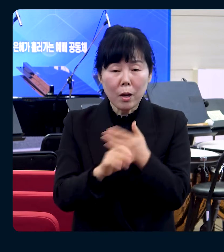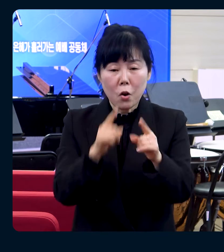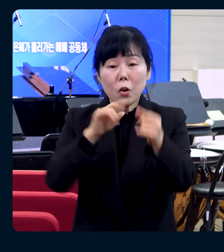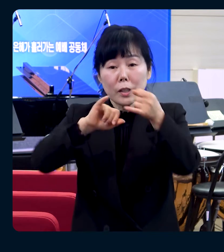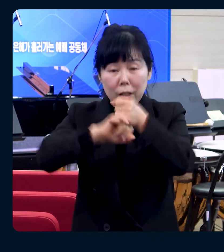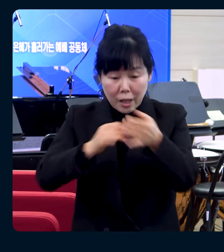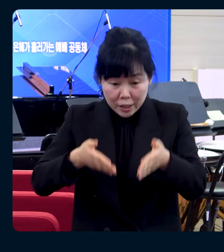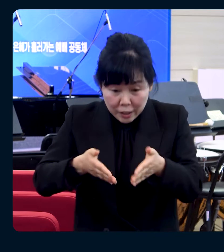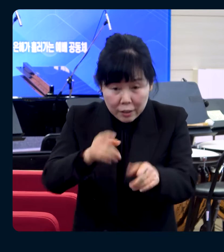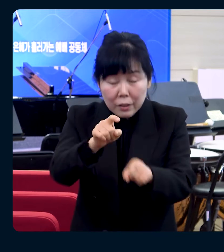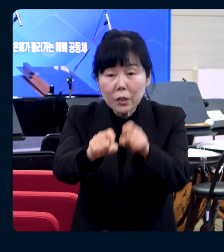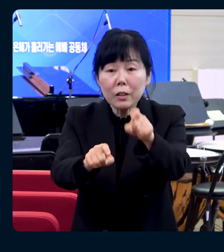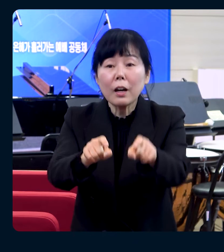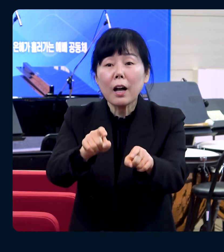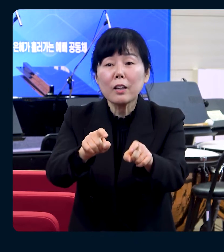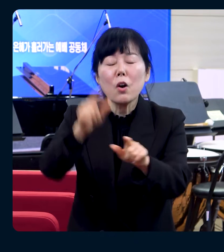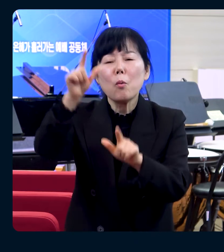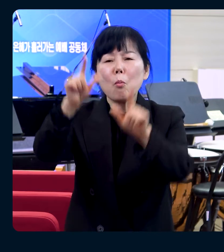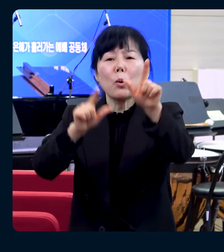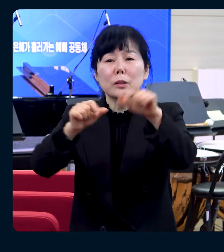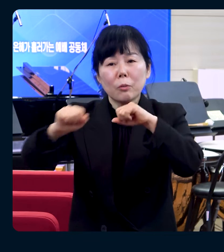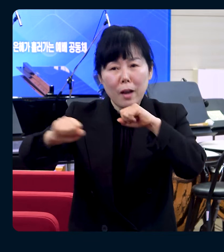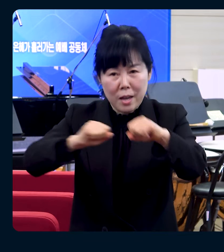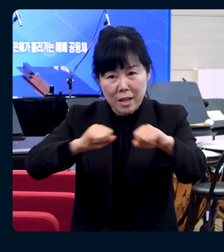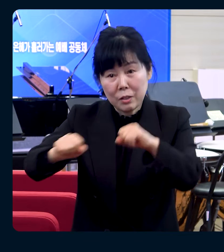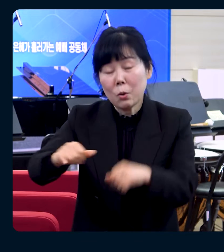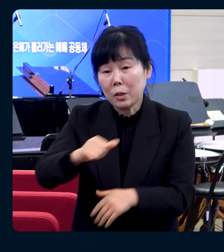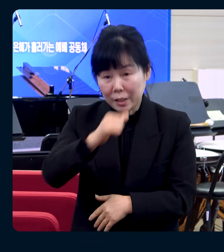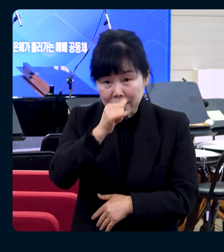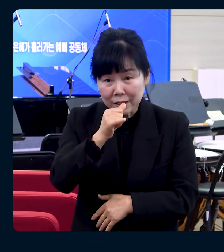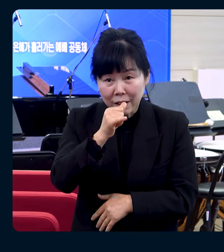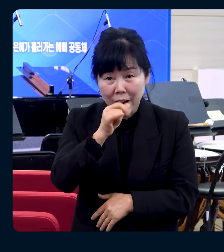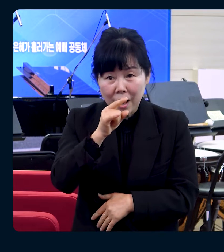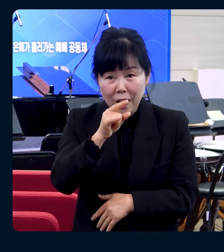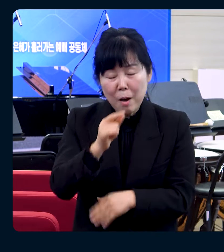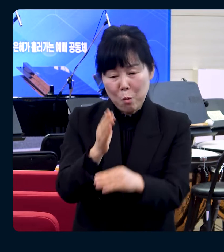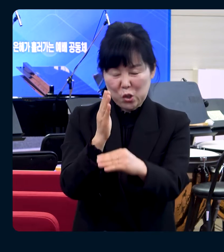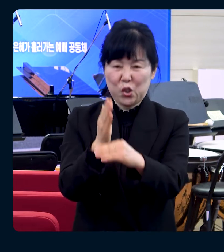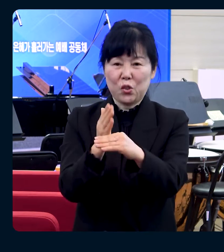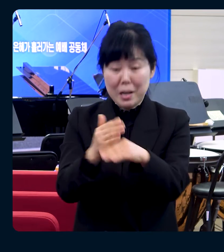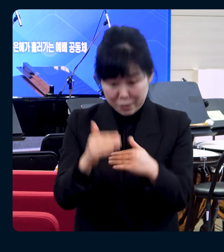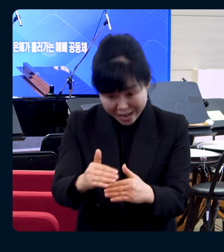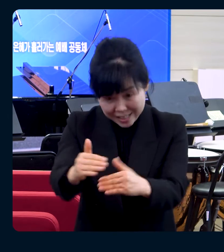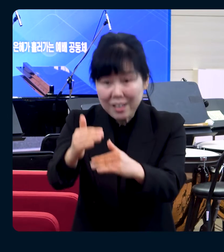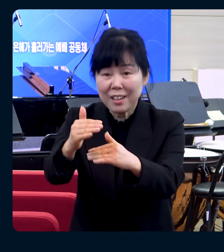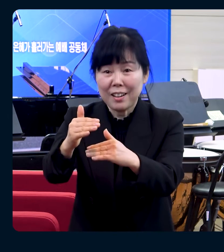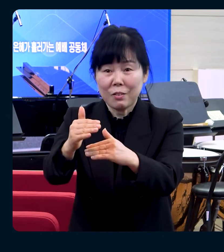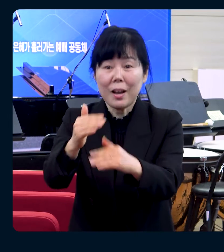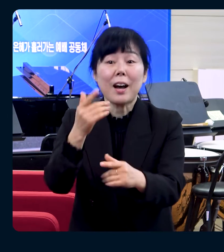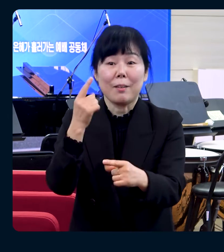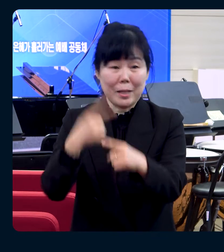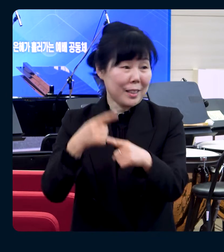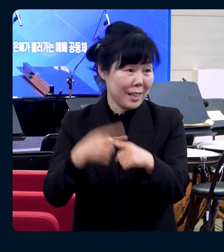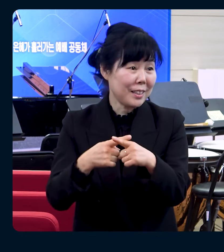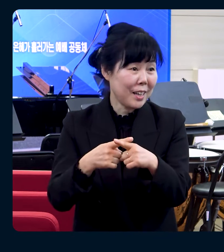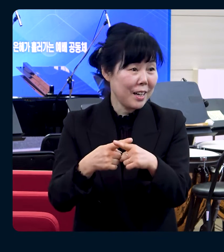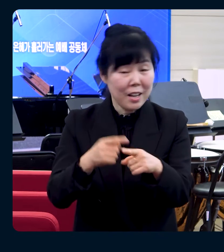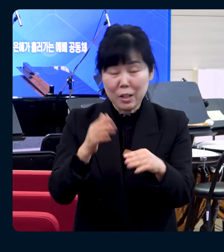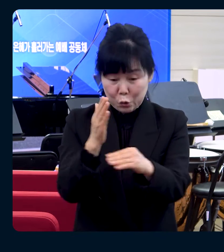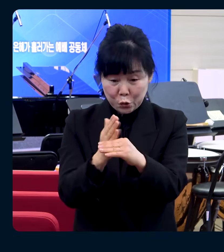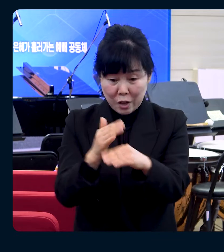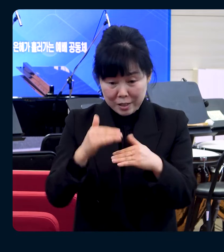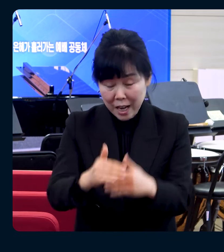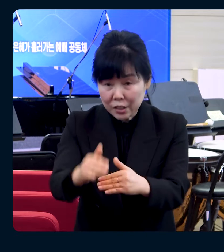걷는 인생이 어떤 것인지를 보여주는 일종의 중간 결제 과정이 나오고 있습니다. 일종의 중간 결제